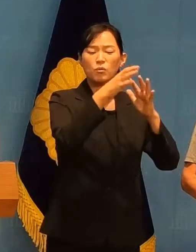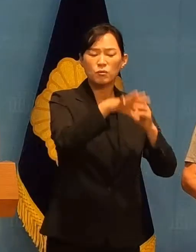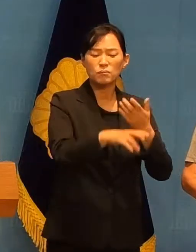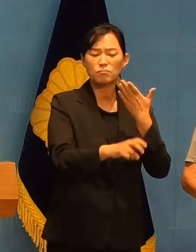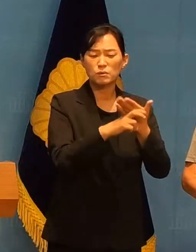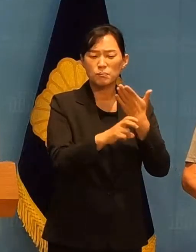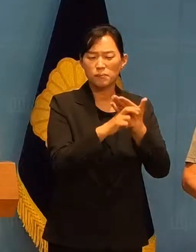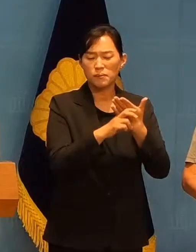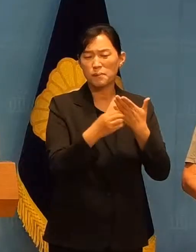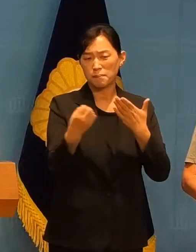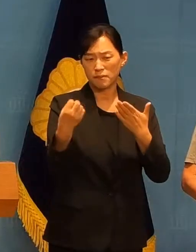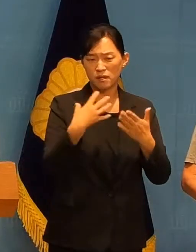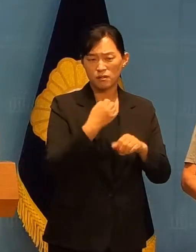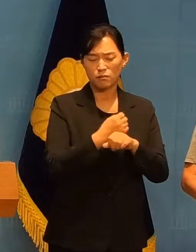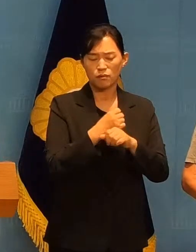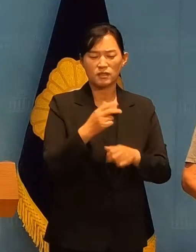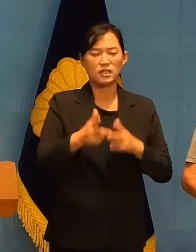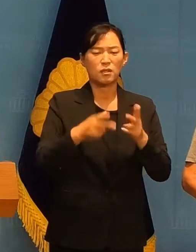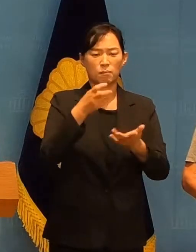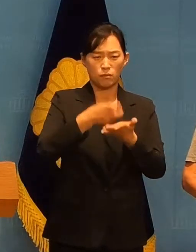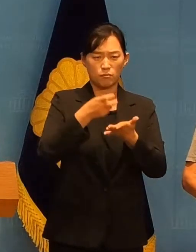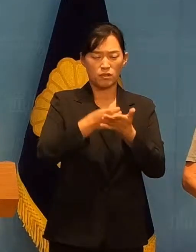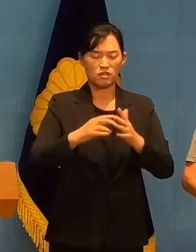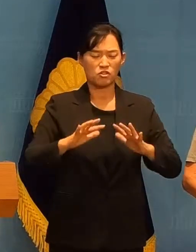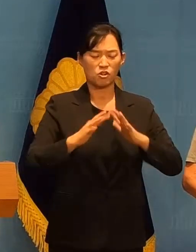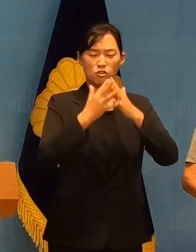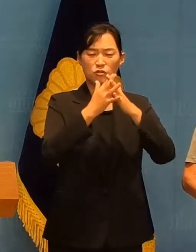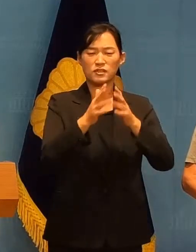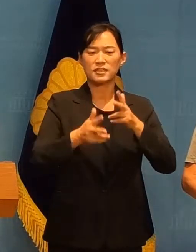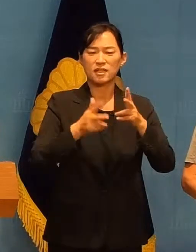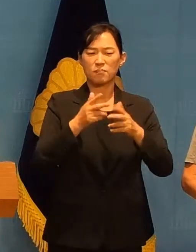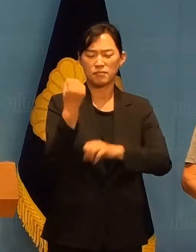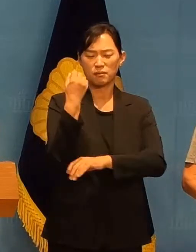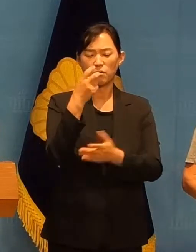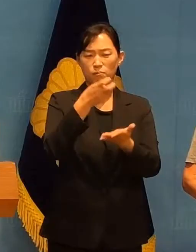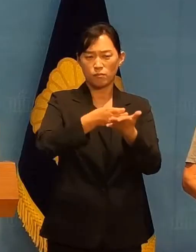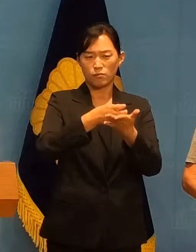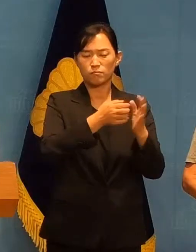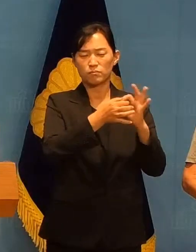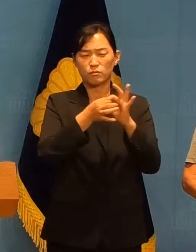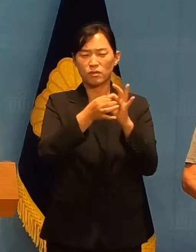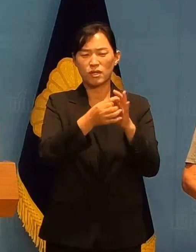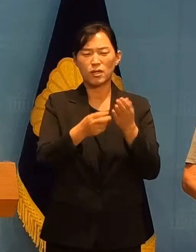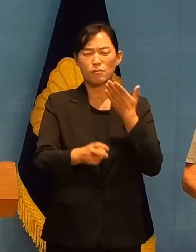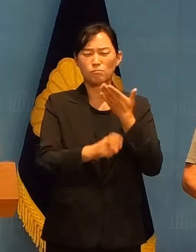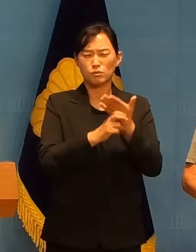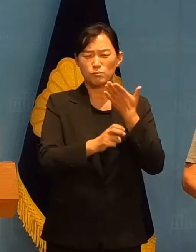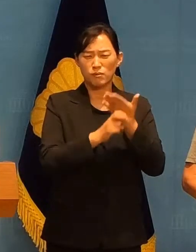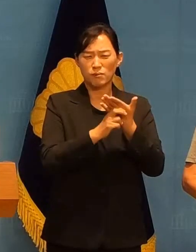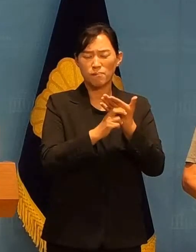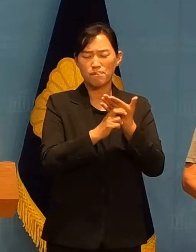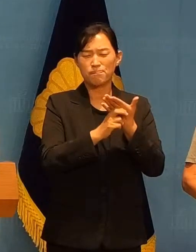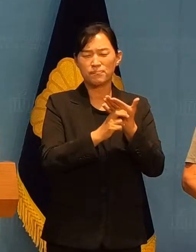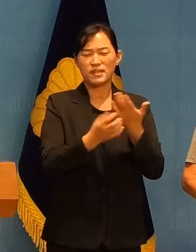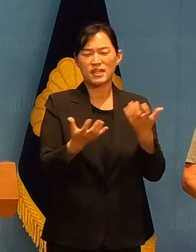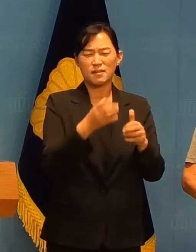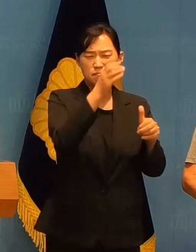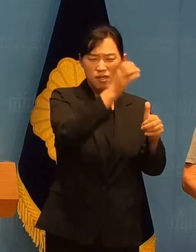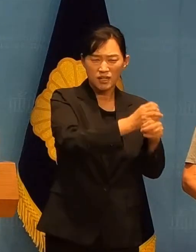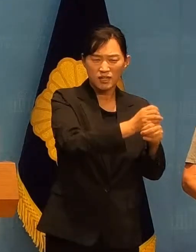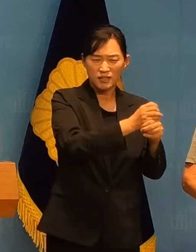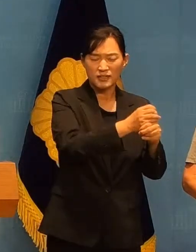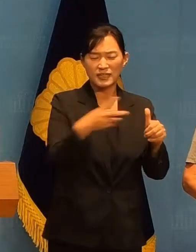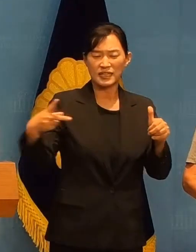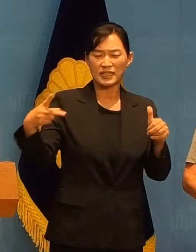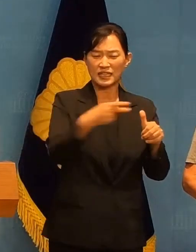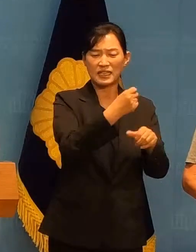지적하고 산안법과 건설산업기본법을 통해 불법 다단계 하도급을 뿌리